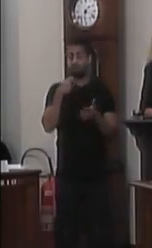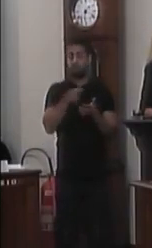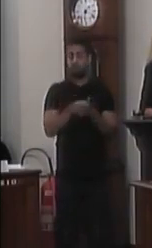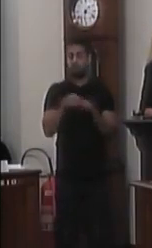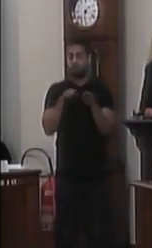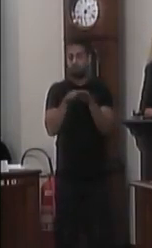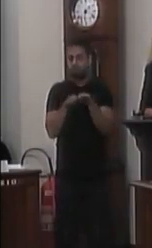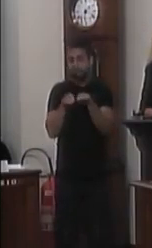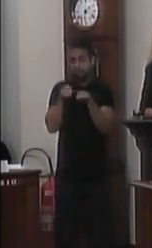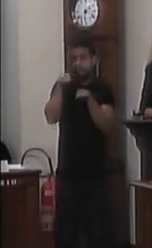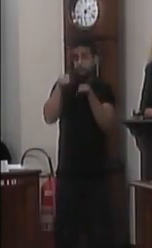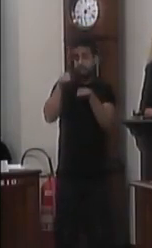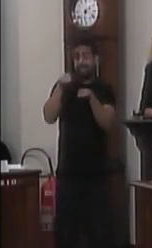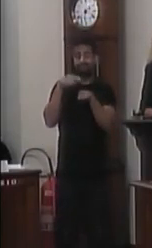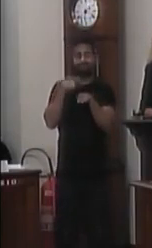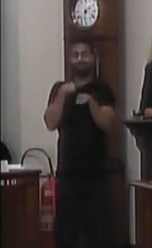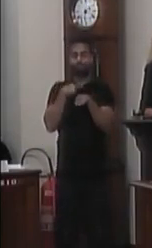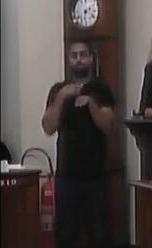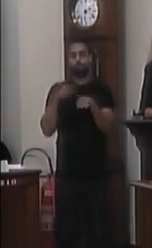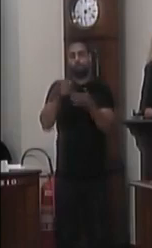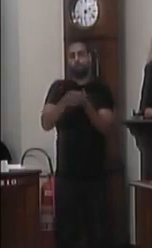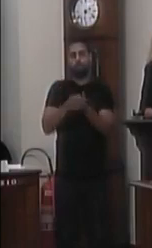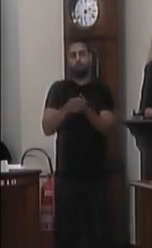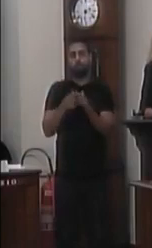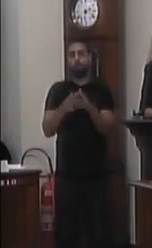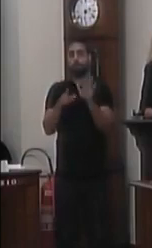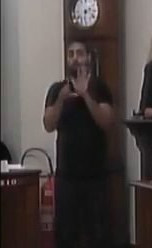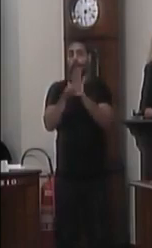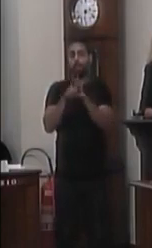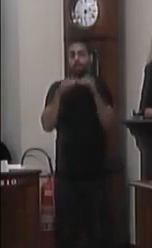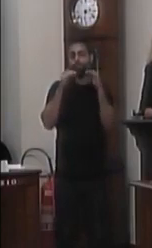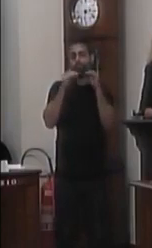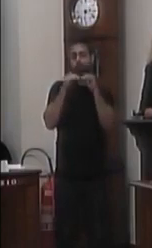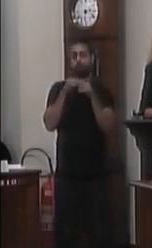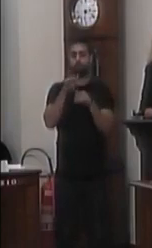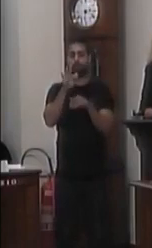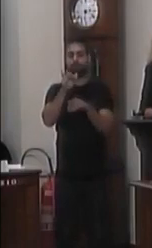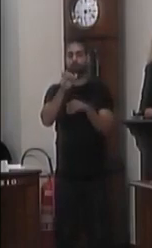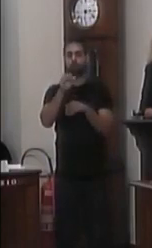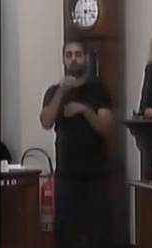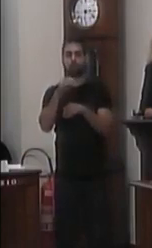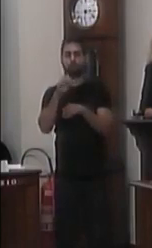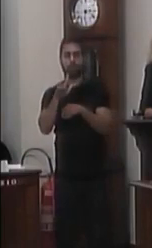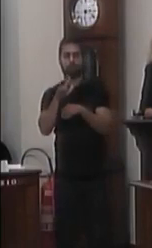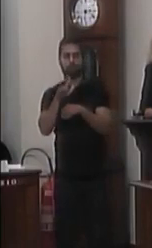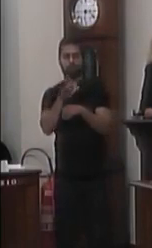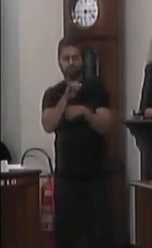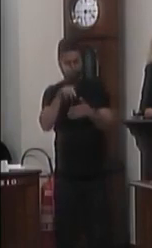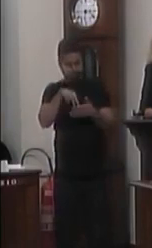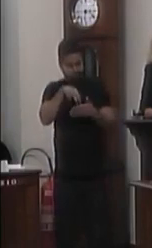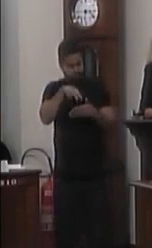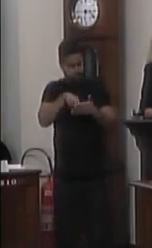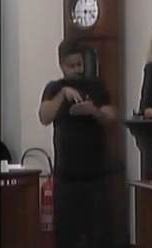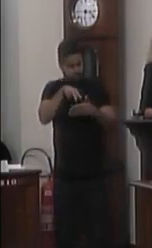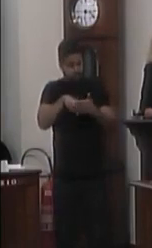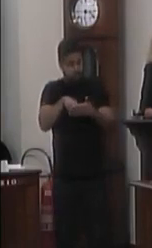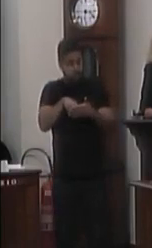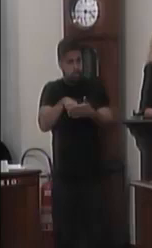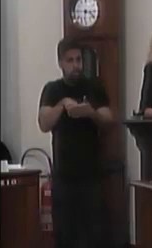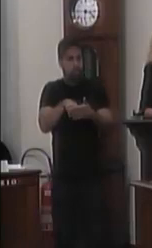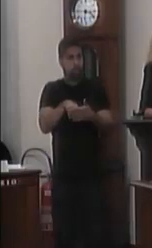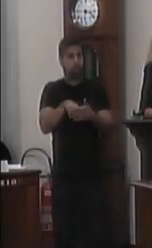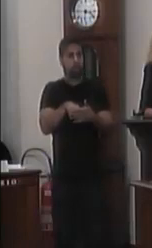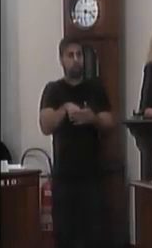limite prudencial da responsabilidade, da lei de responsabilidade fiscal. Se a gente fizer uma análise assim muito, né, sem